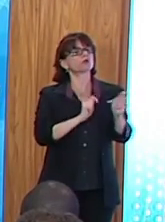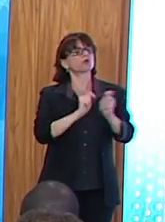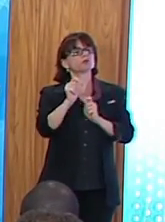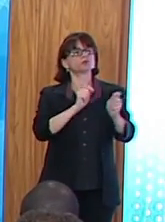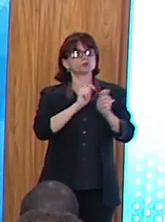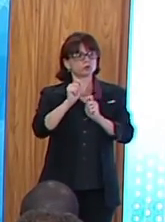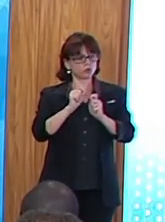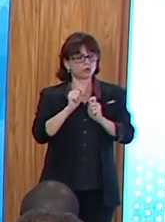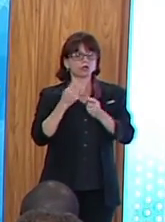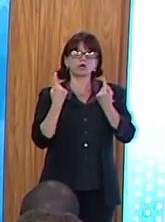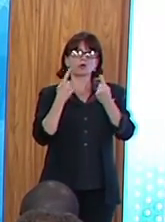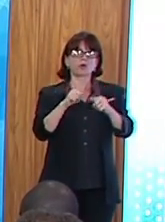benefícios e para os próprios estudantes